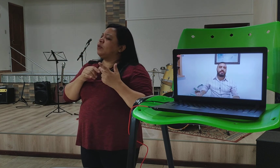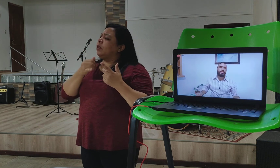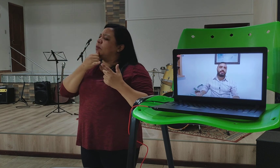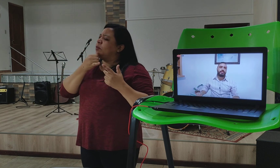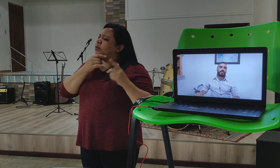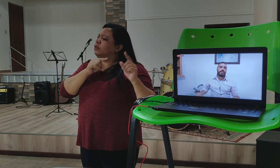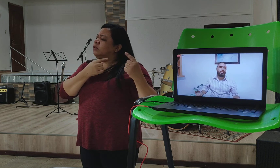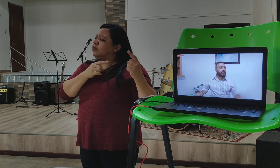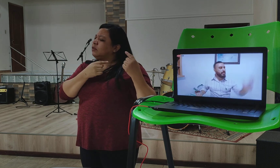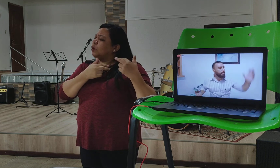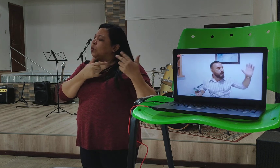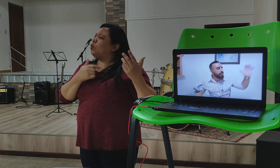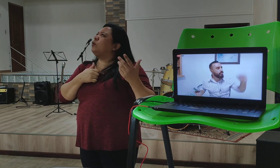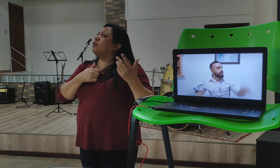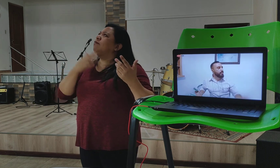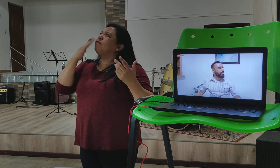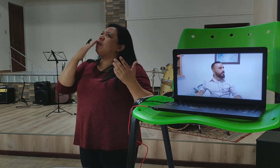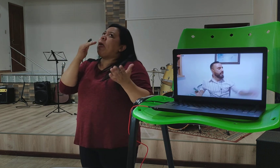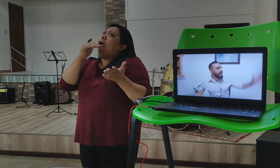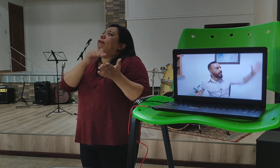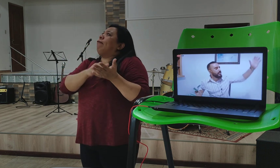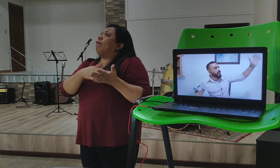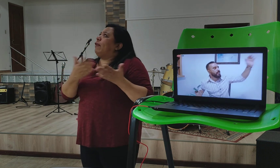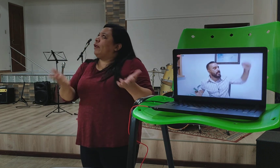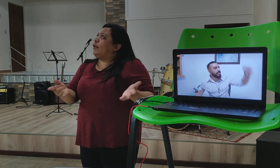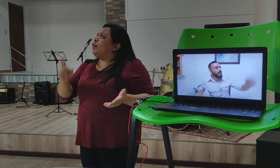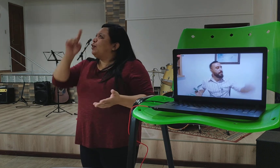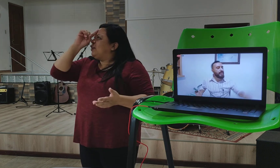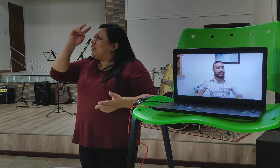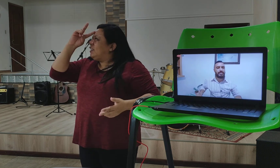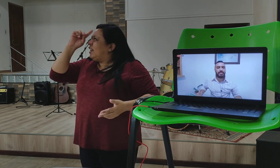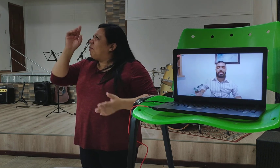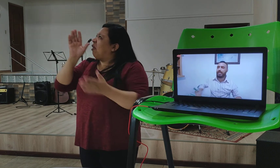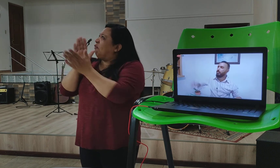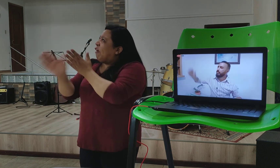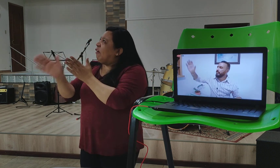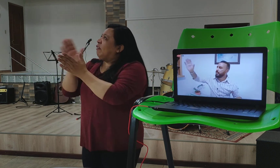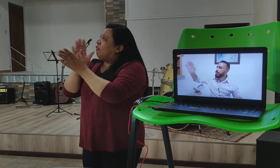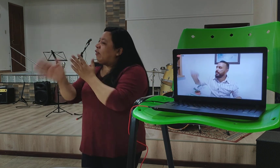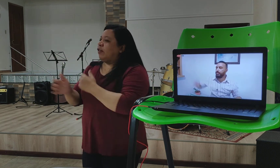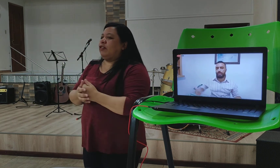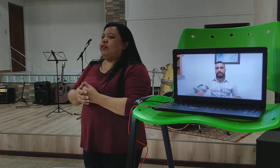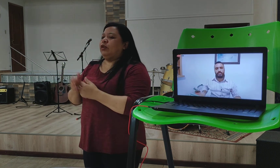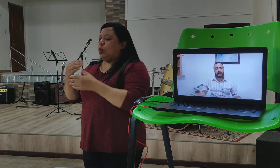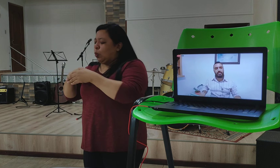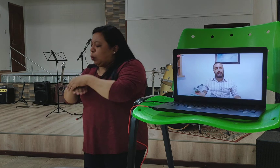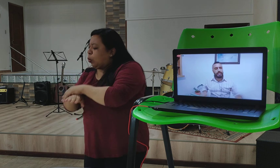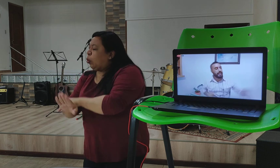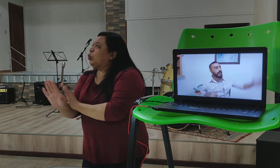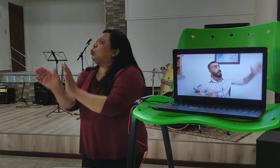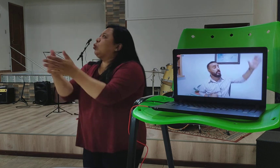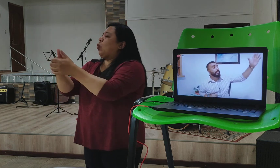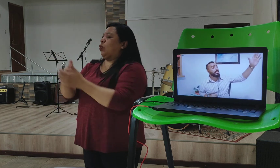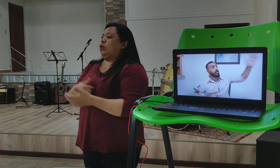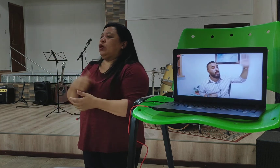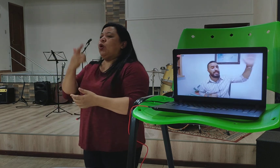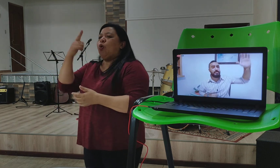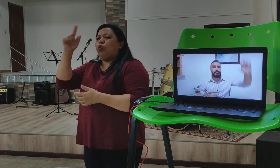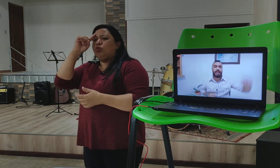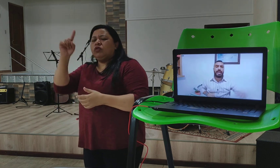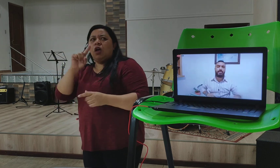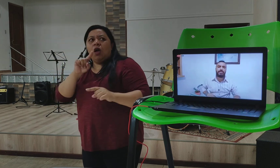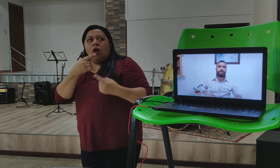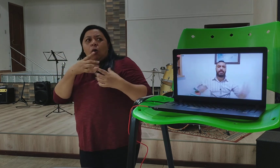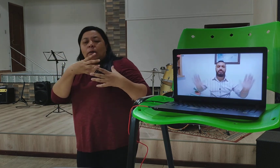perseguições, eu até penso nos problemas, naquela vez que eu tive que escapar assim, naquela outra vez que eu tive que fugir desse jeito, naquela outra vez que quase